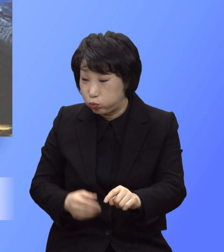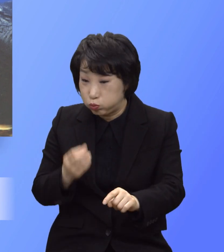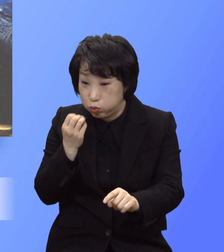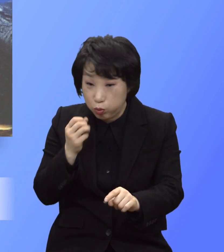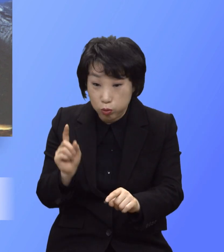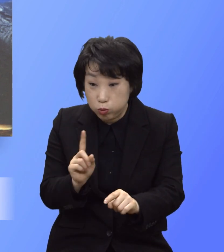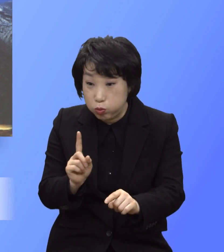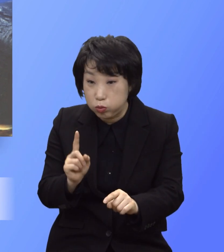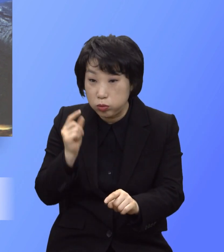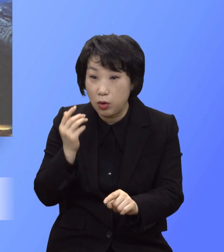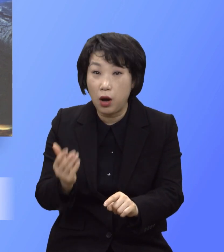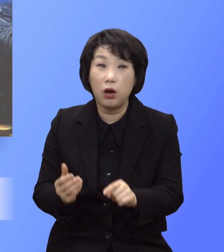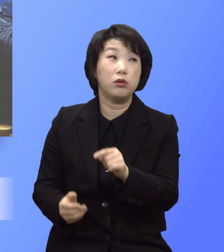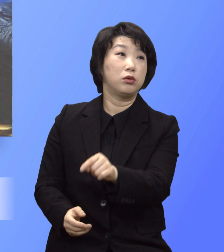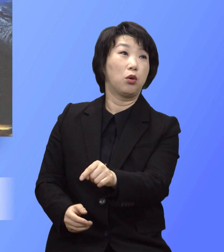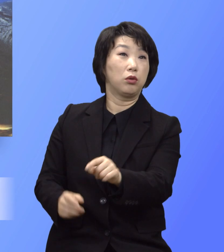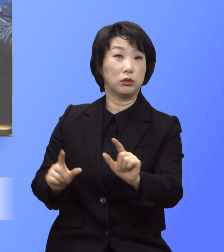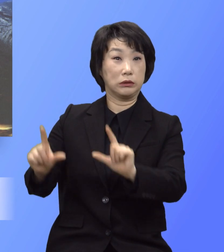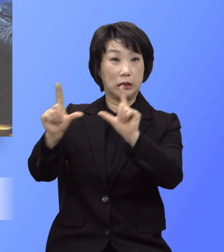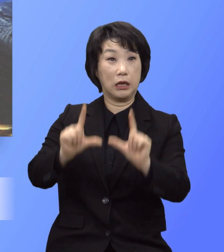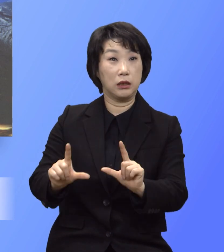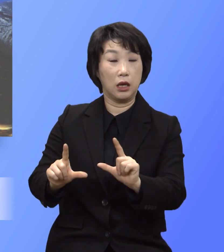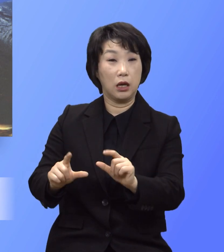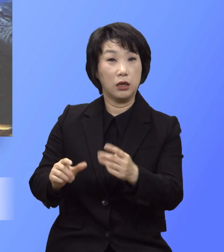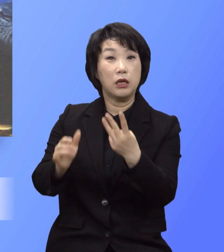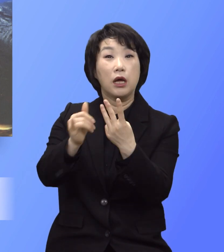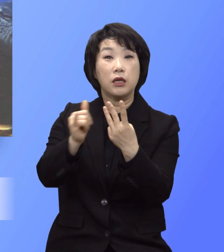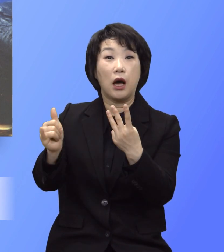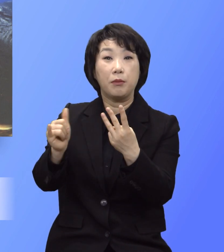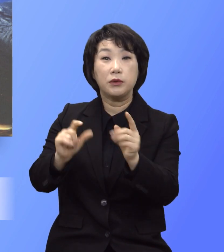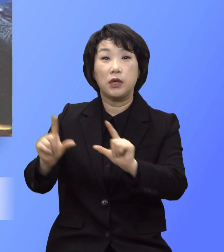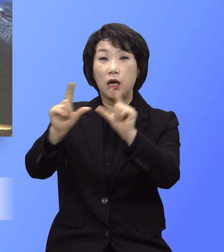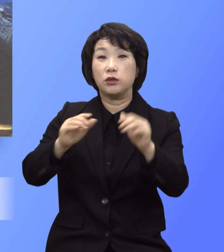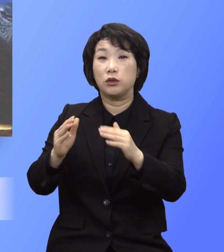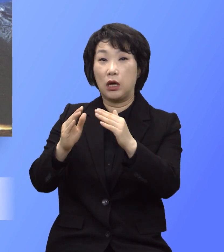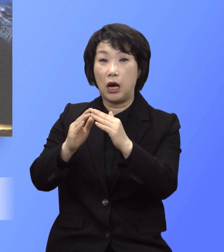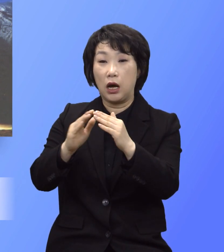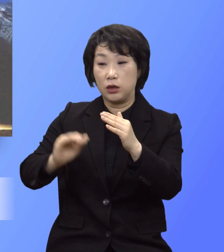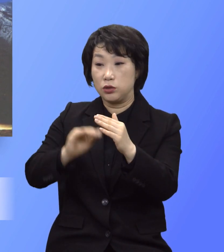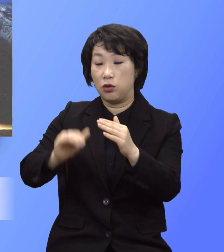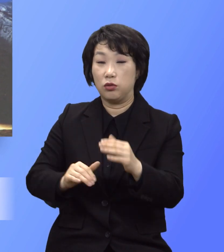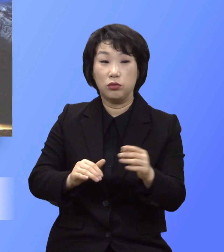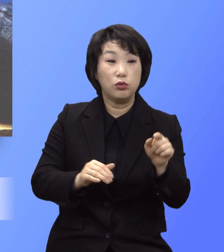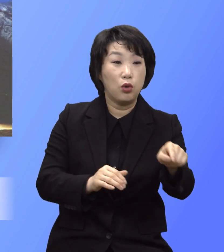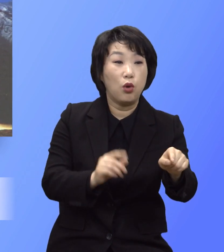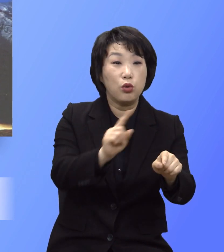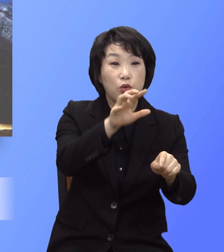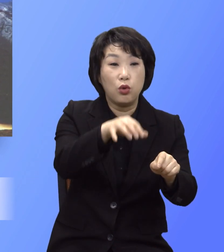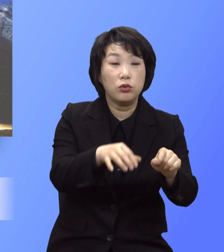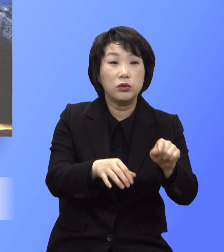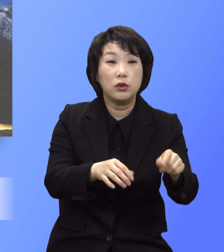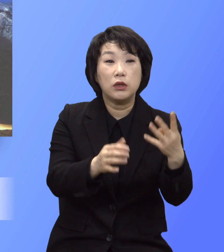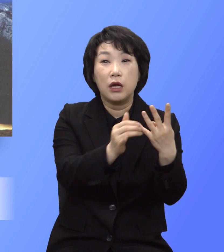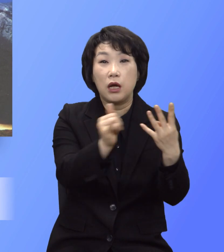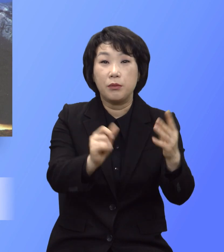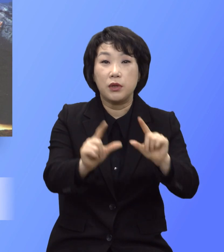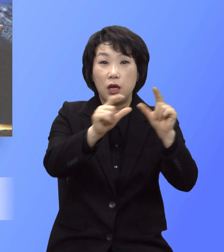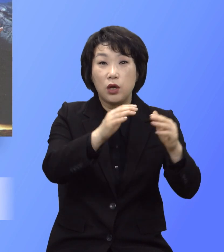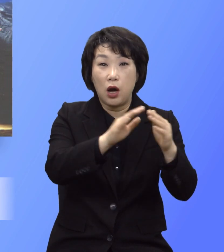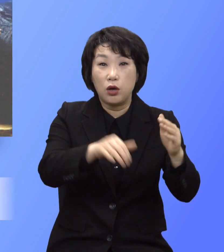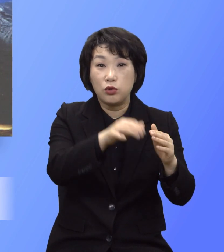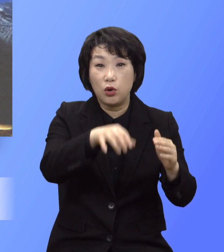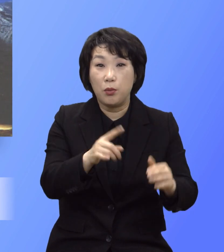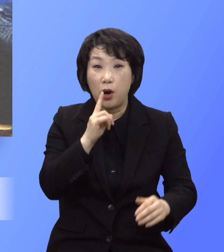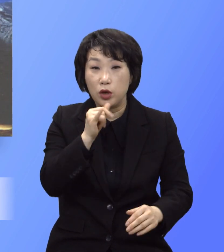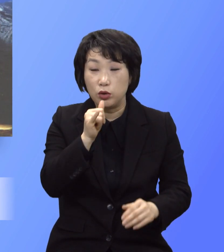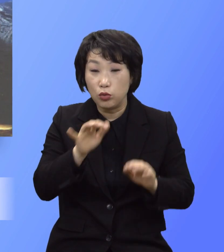무엇이라고 물었더니 여기서 세 식구가 사는 집이요 네 식구가 사는 집이래요. 근데 그렇게 집이